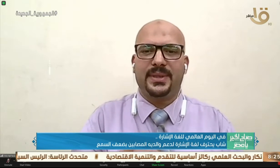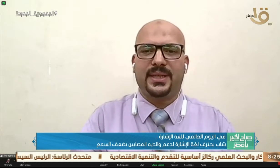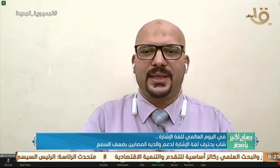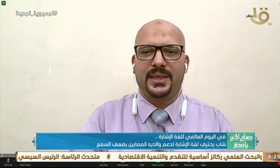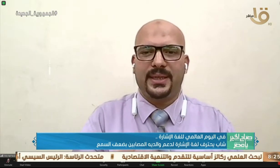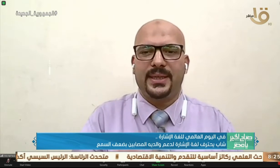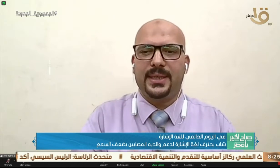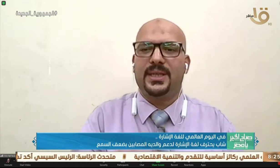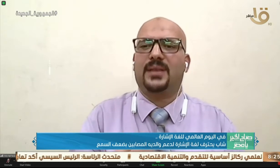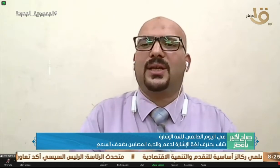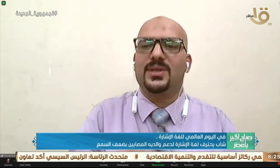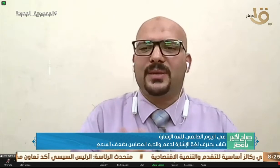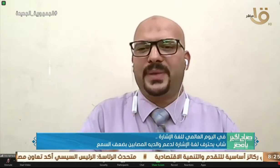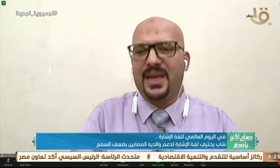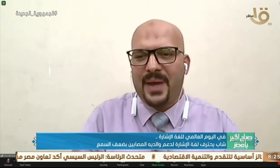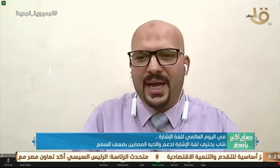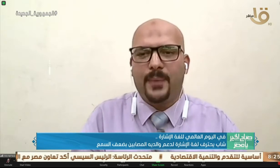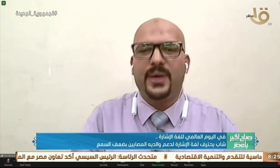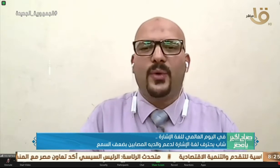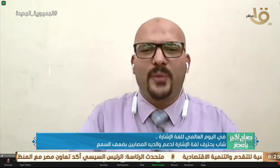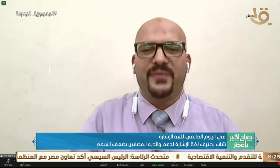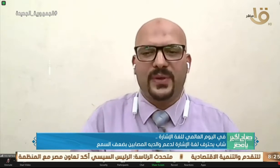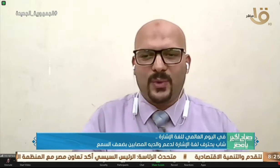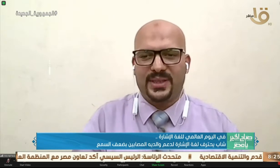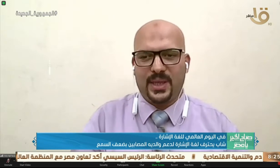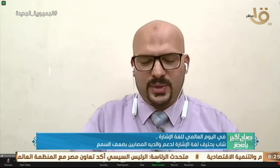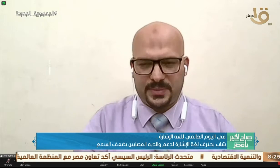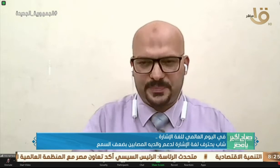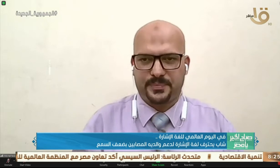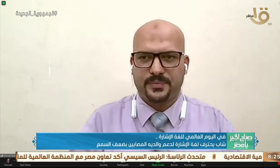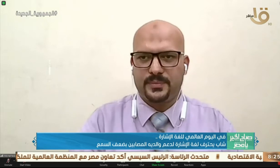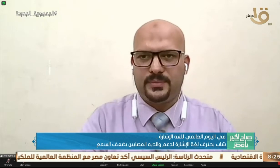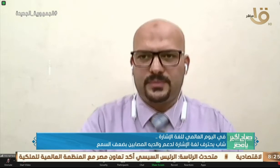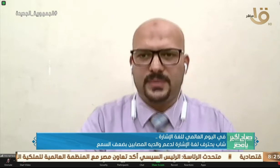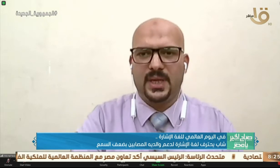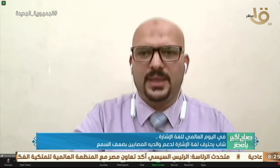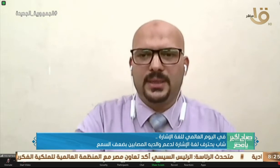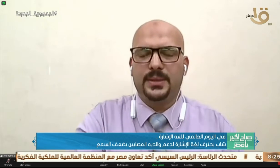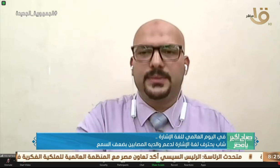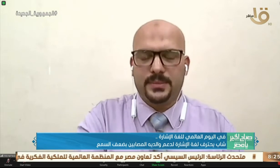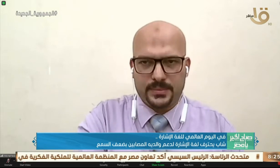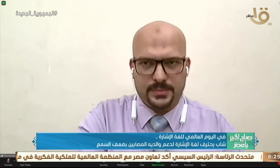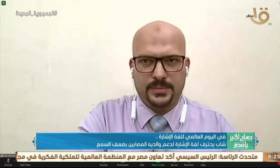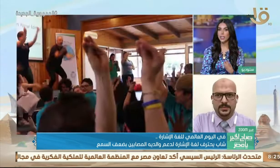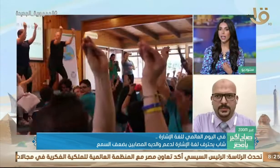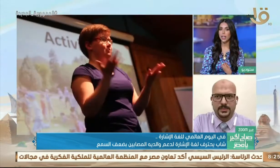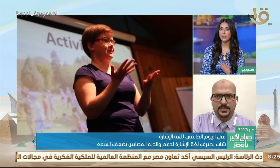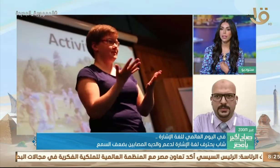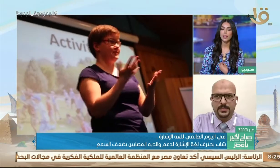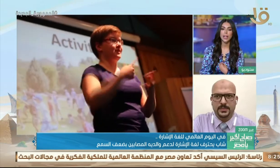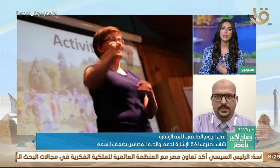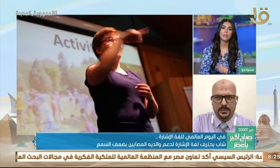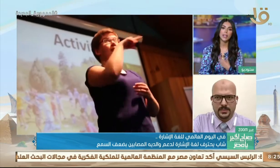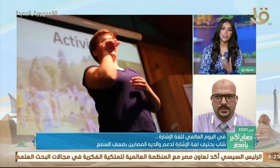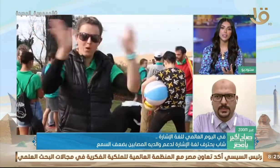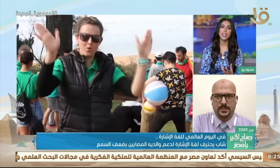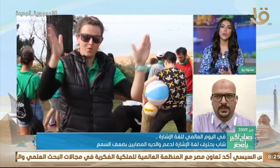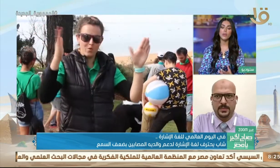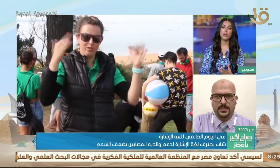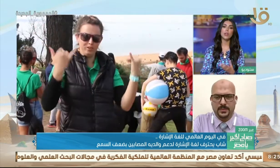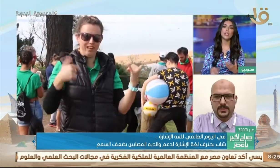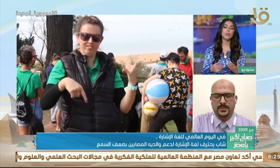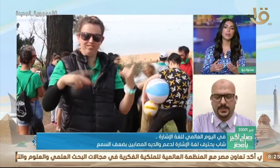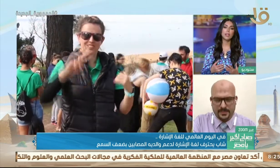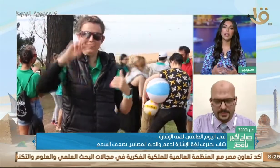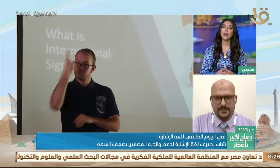ايه اللي اقدر اتواصل بيها مع ابويا وامي في الوقت ده. طب يعني معلش اعذرني بس على يمكن عدم معرفتي